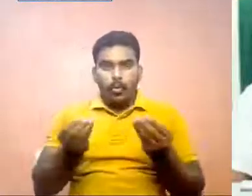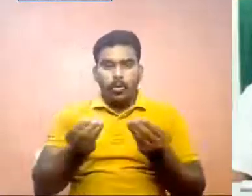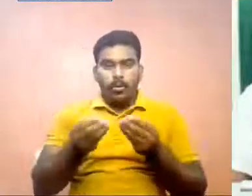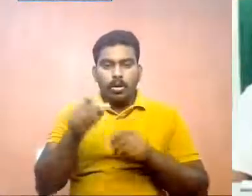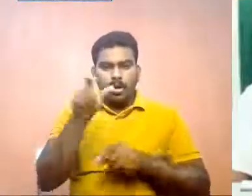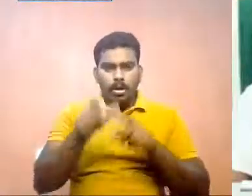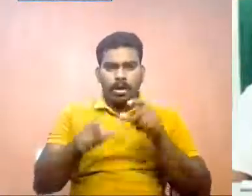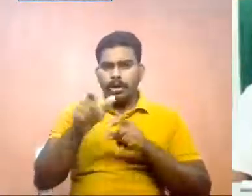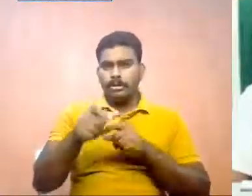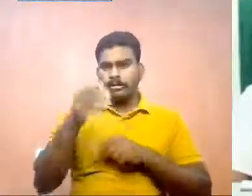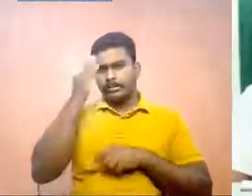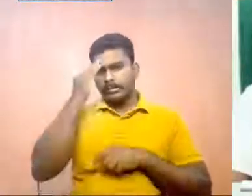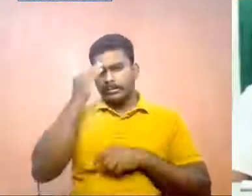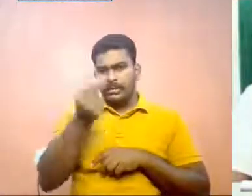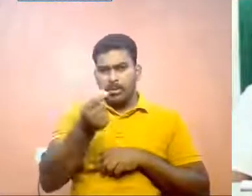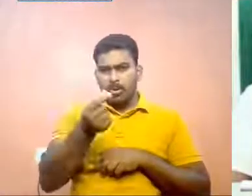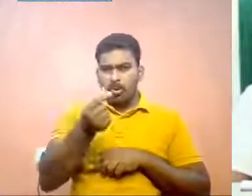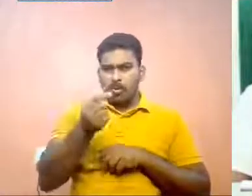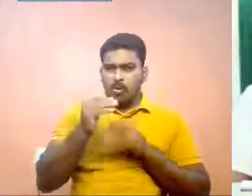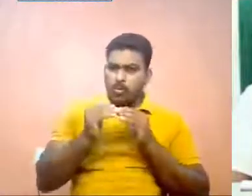വിലക്കയറ്റം ചിലയിടത്ത് അനുഭവപ്പെടുന്നുണ്ട്.